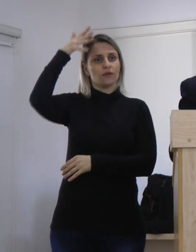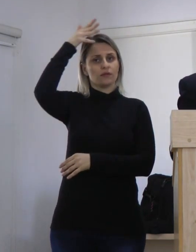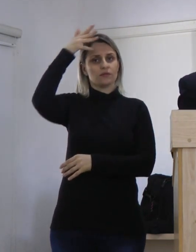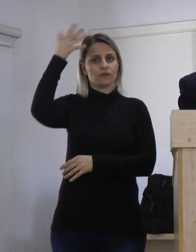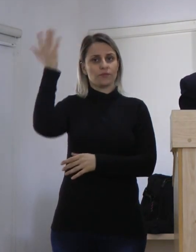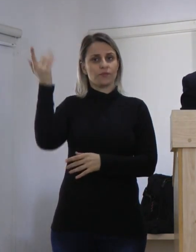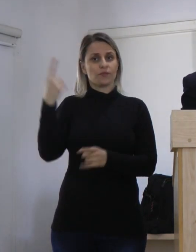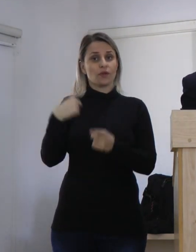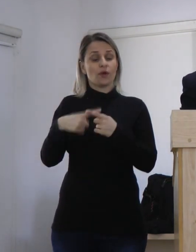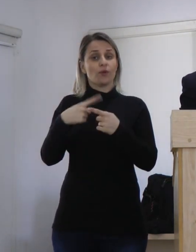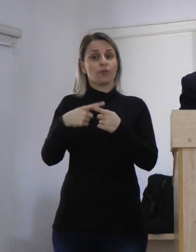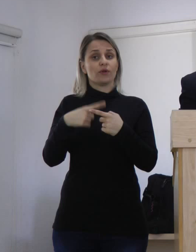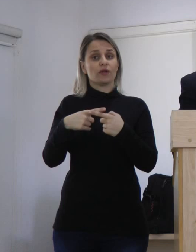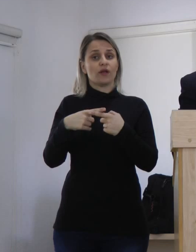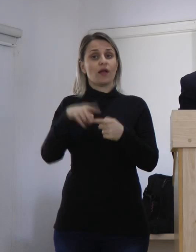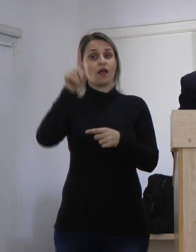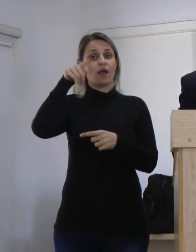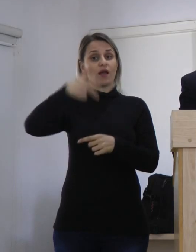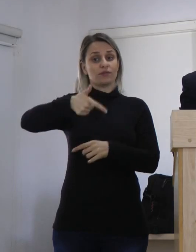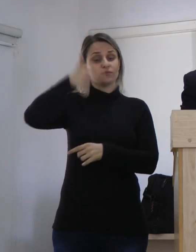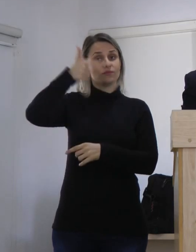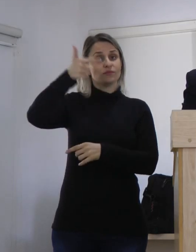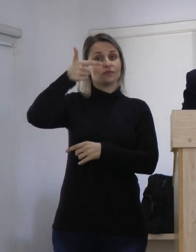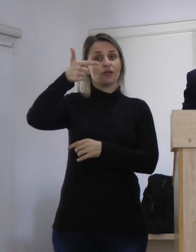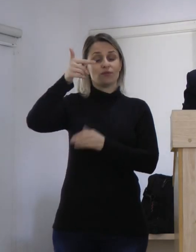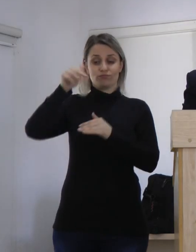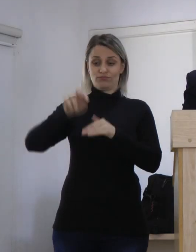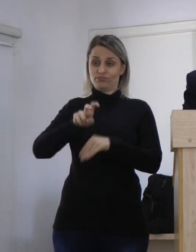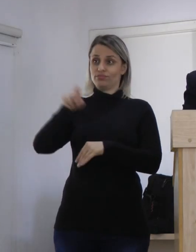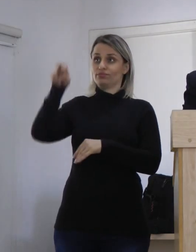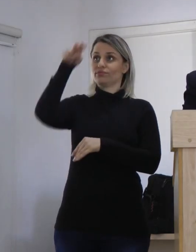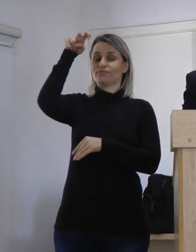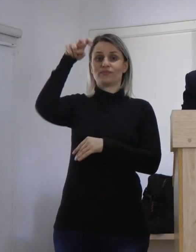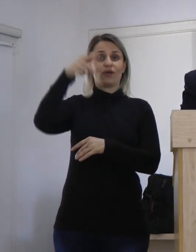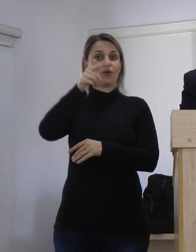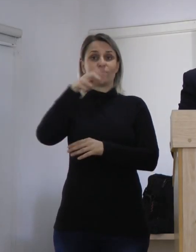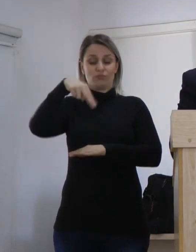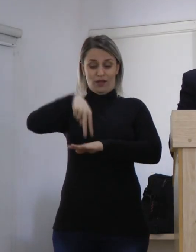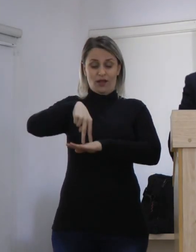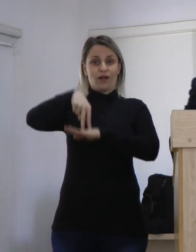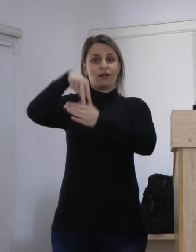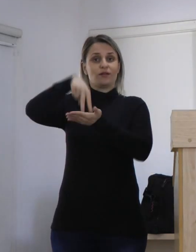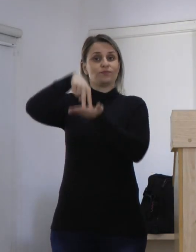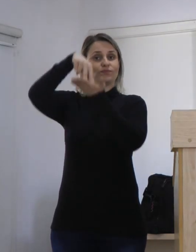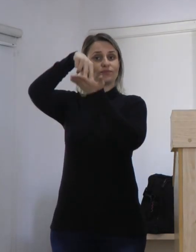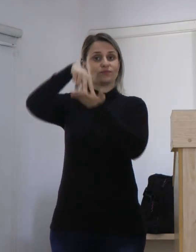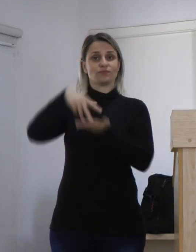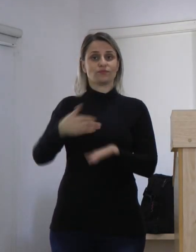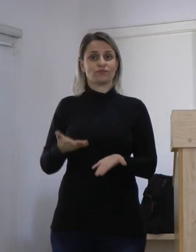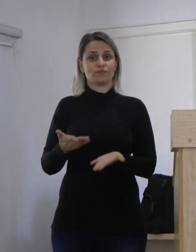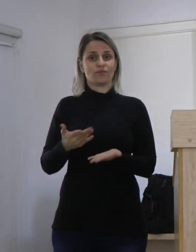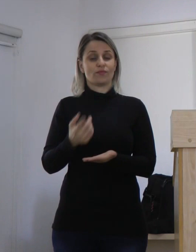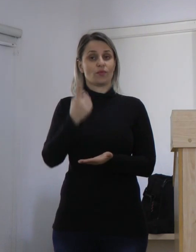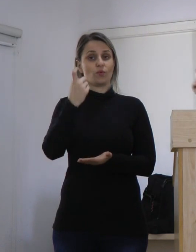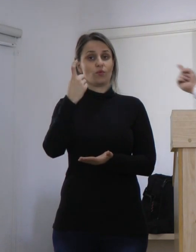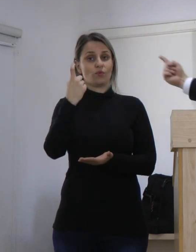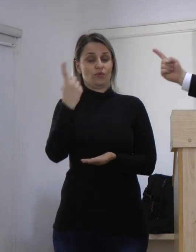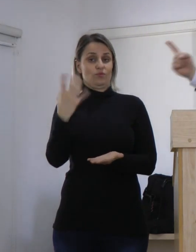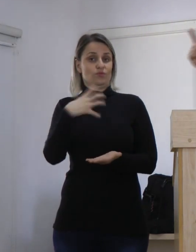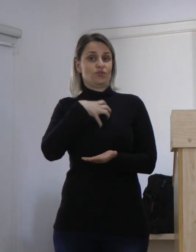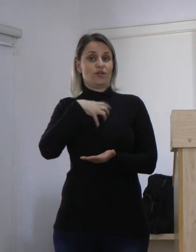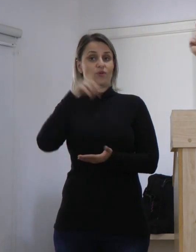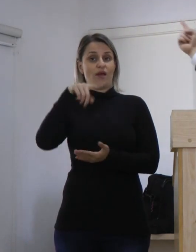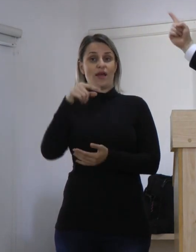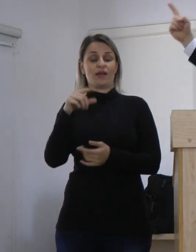fica no 2º piso, no 2º andar. E nós não temos elevador. O único acesso é uma escada